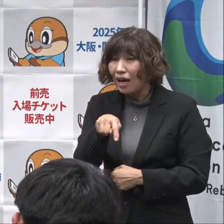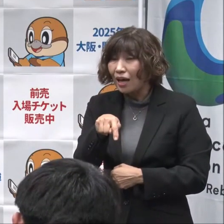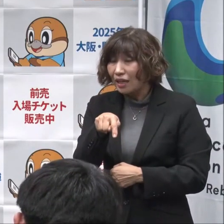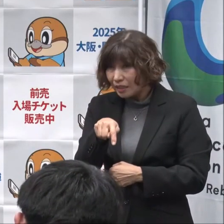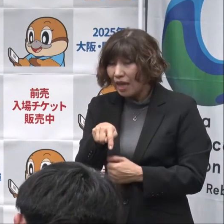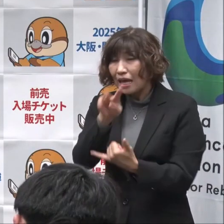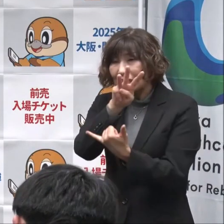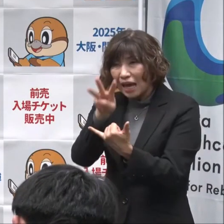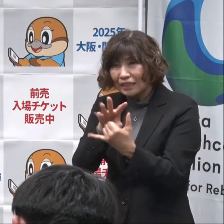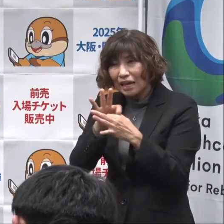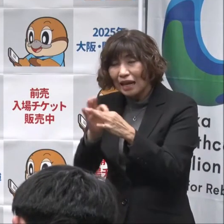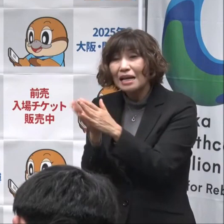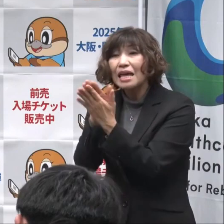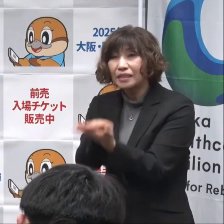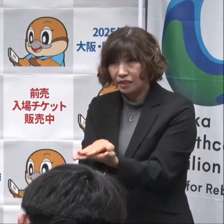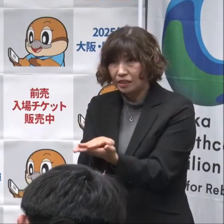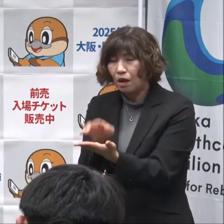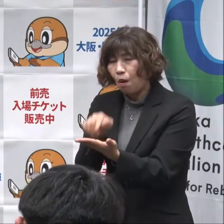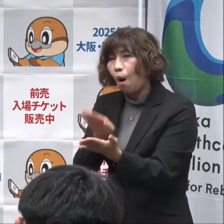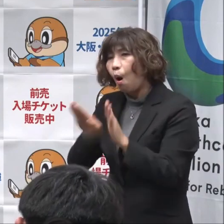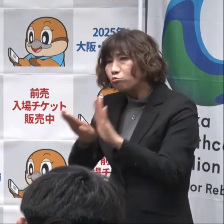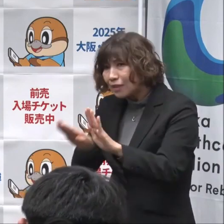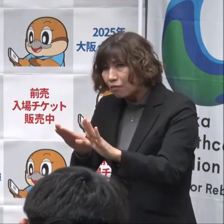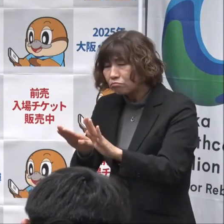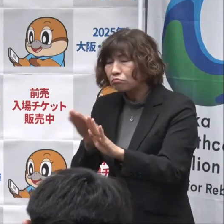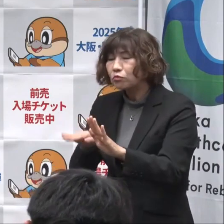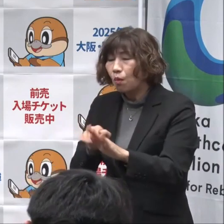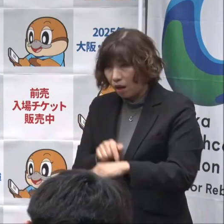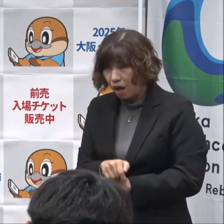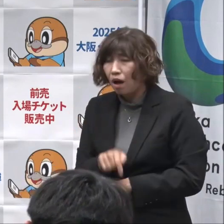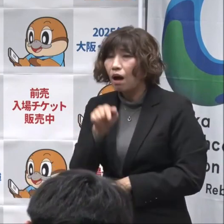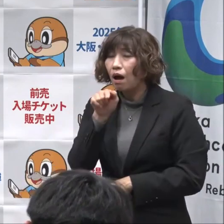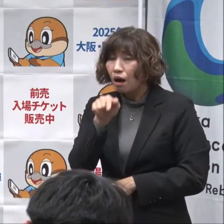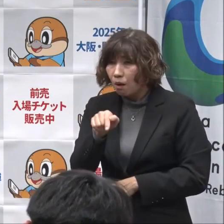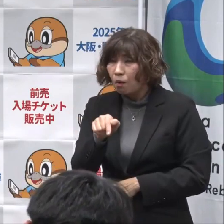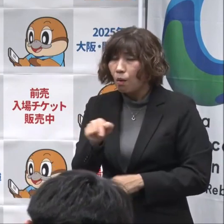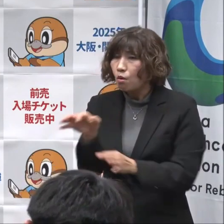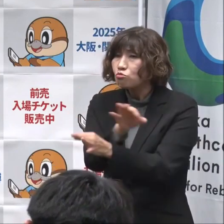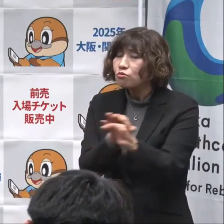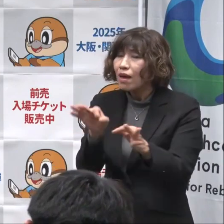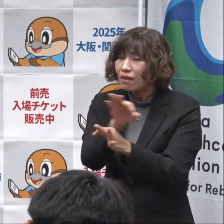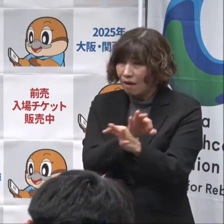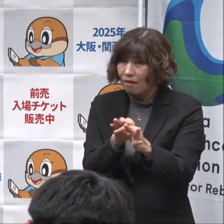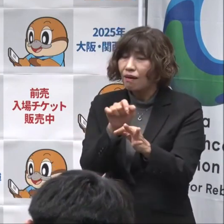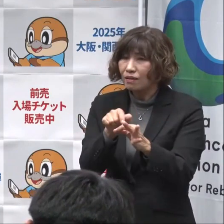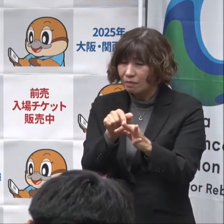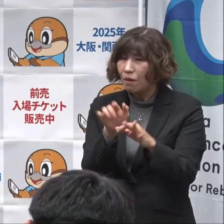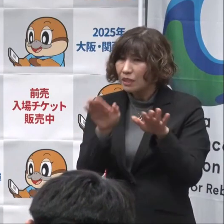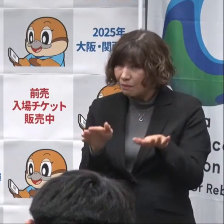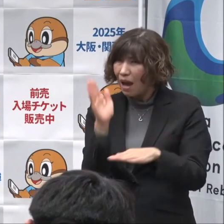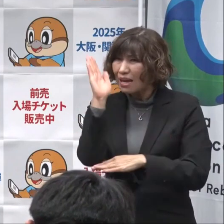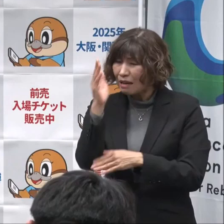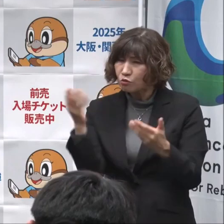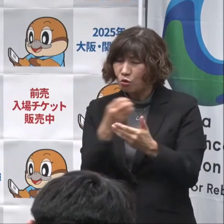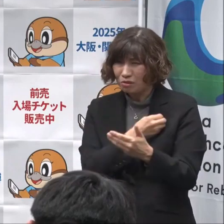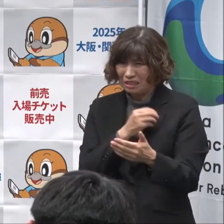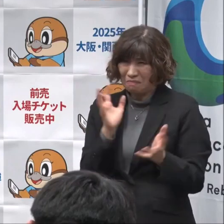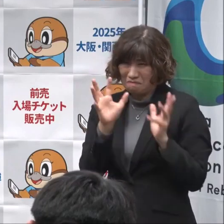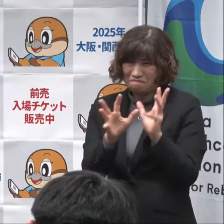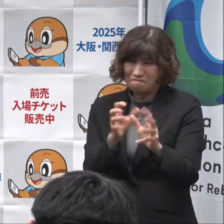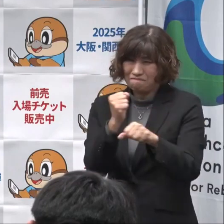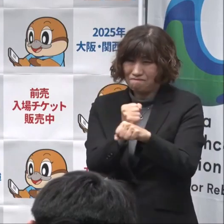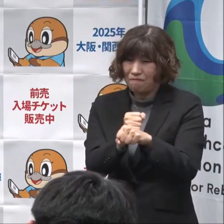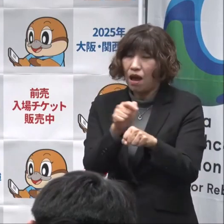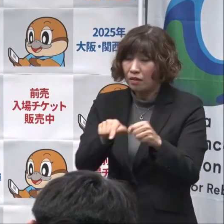難所の過密を防ぐことによって市役所のマンパワーであったりそういったものを別のところに当てることもできるということにもなってきますので、